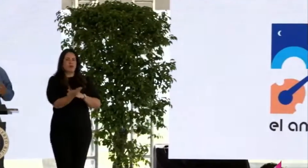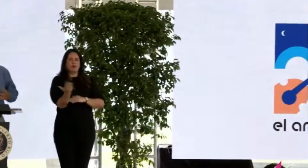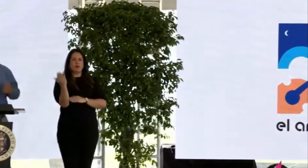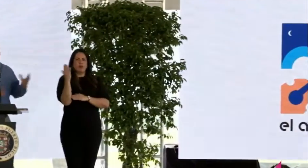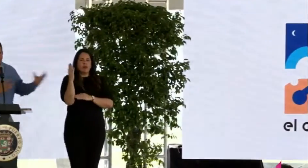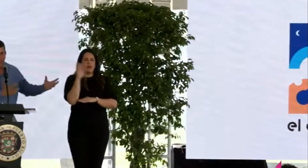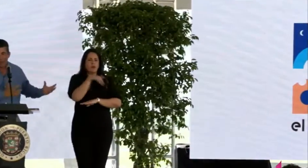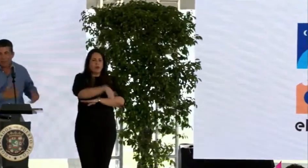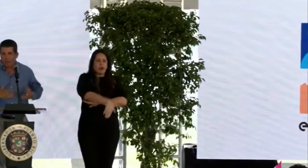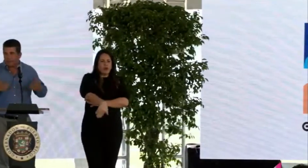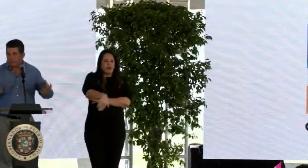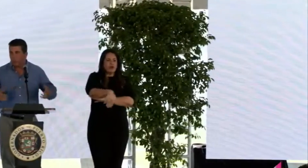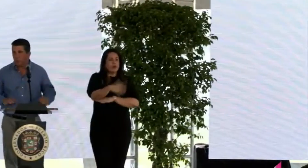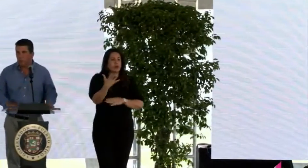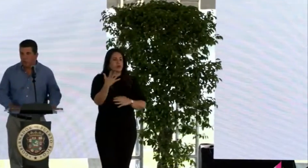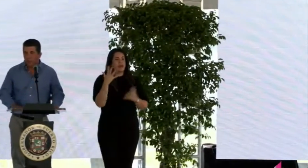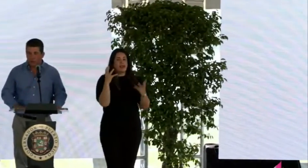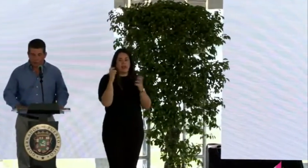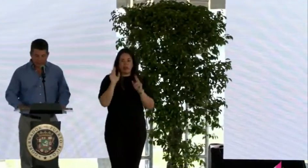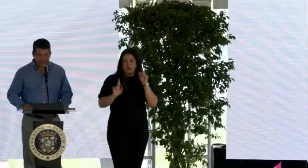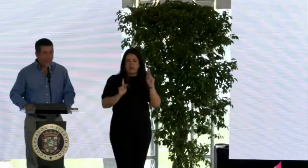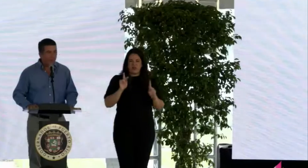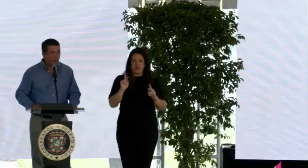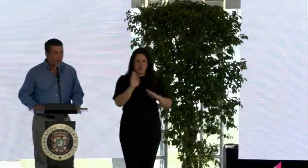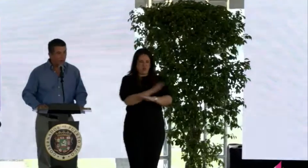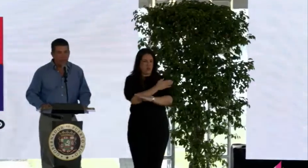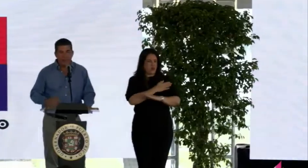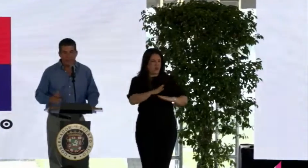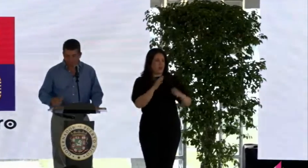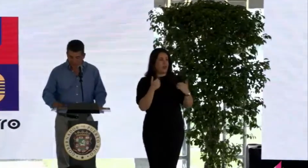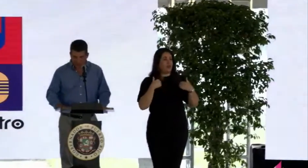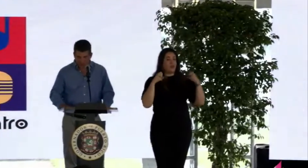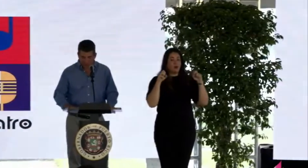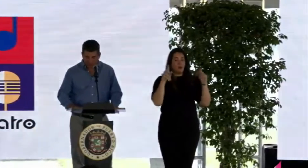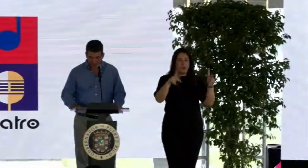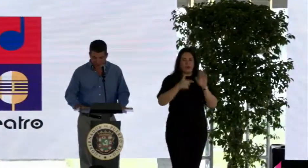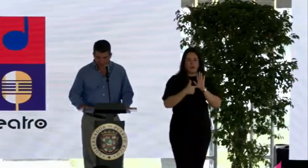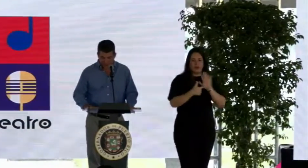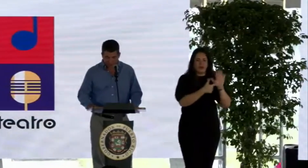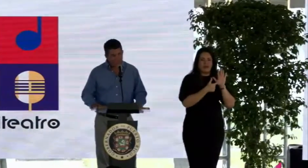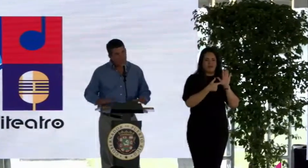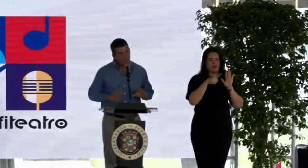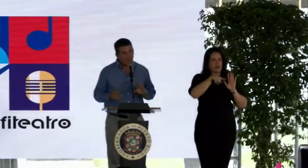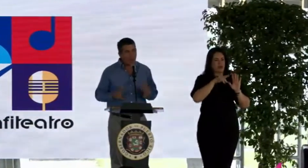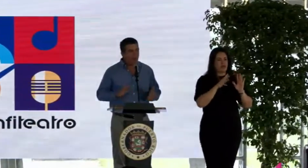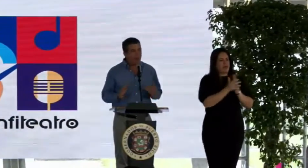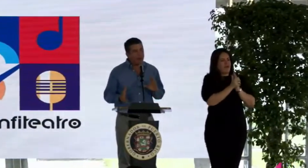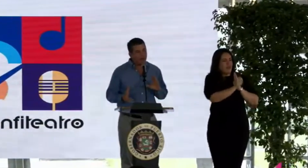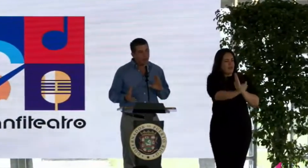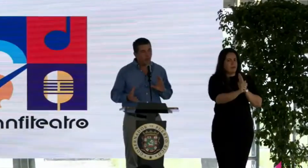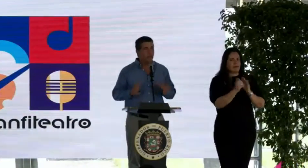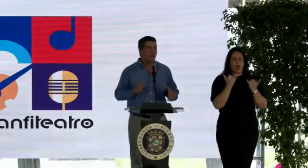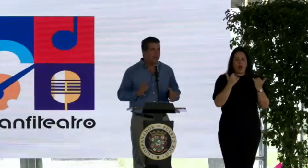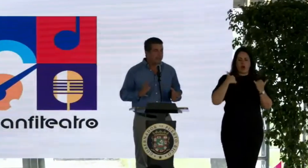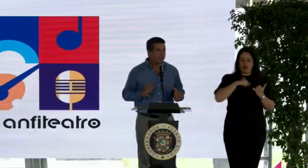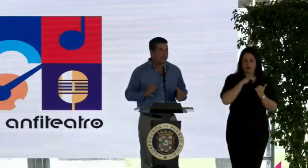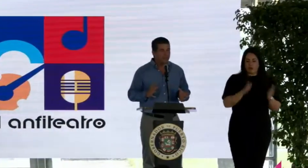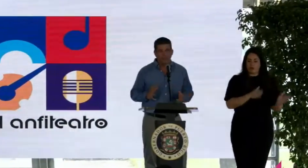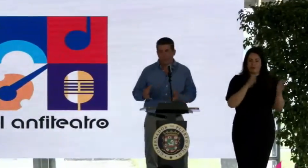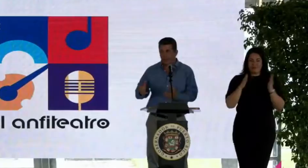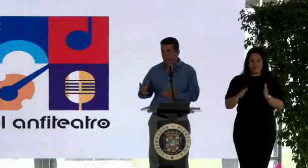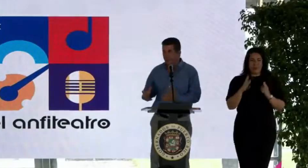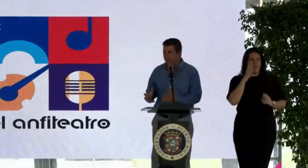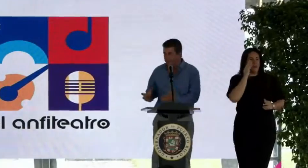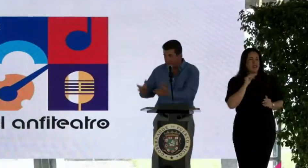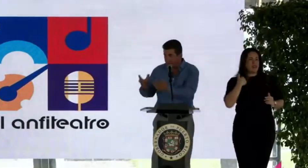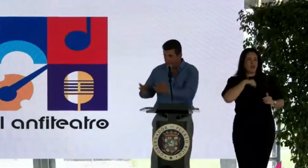la noche. Queremos que nuestros músicos tengan la oportunidad de demostrar lo que pueden hacer. Ahora le vamos a hablar de otra de las experiencias